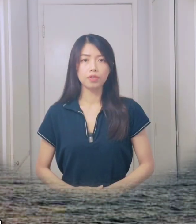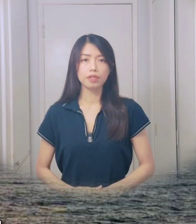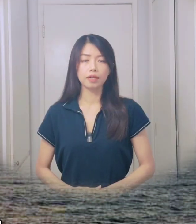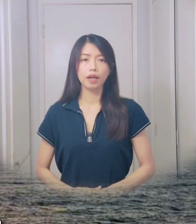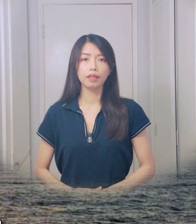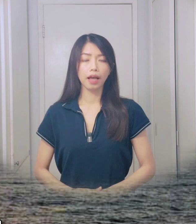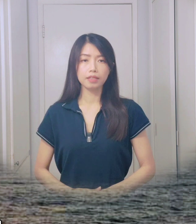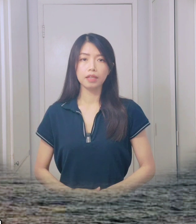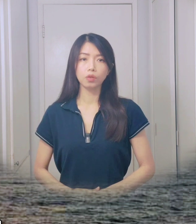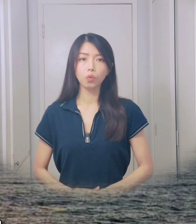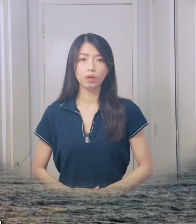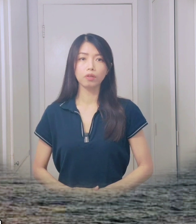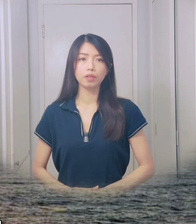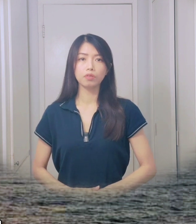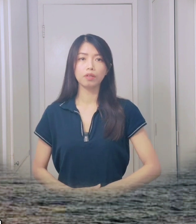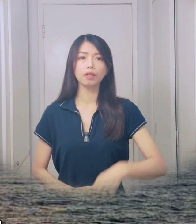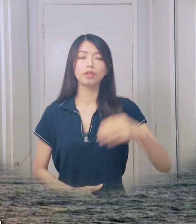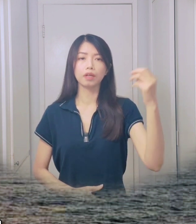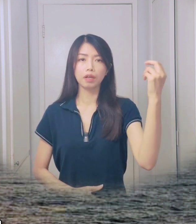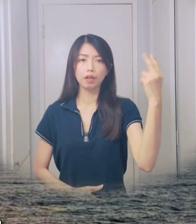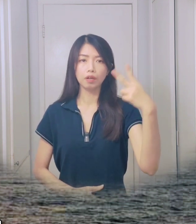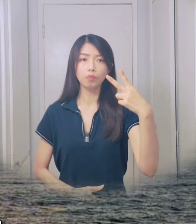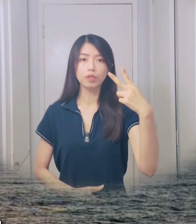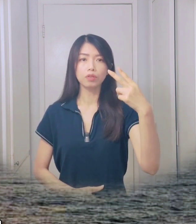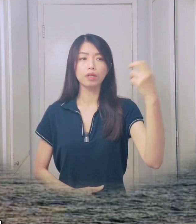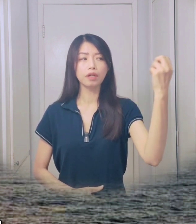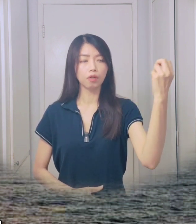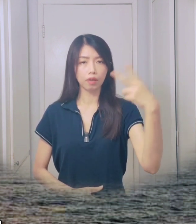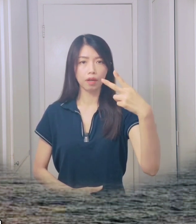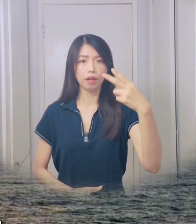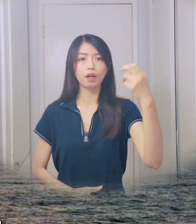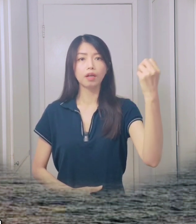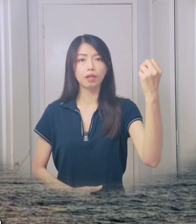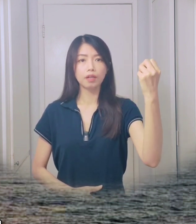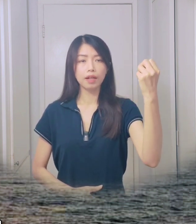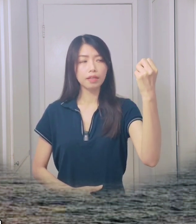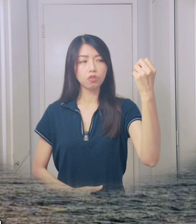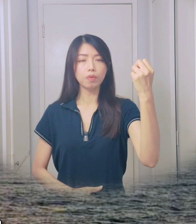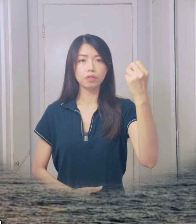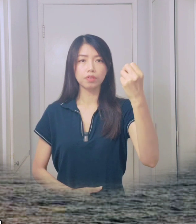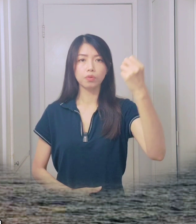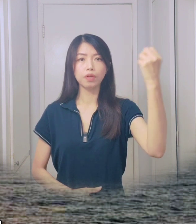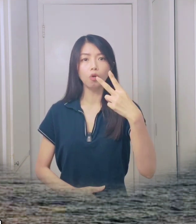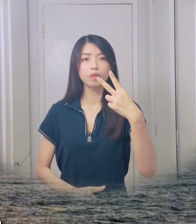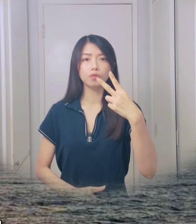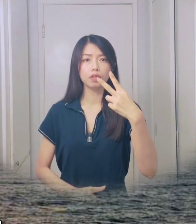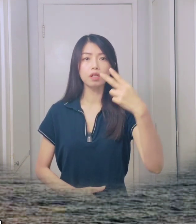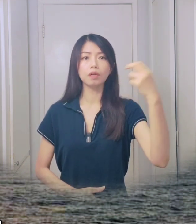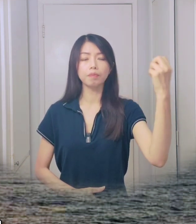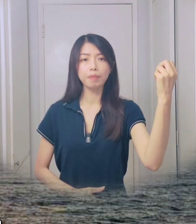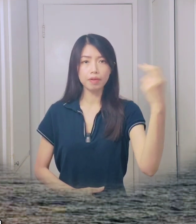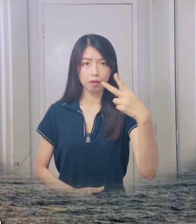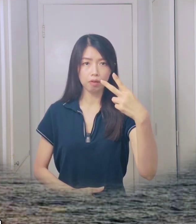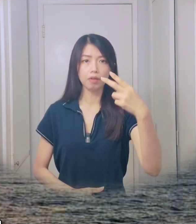나갈 수 있을까? 다시, 또 이런 데의 수어는 검지중지를 이렇게 살짝 주먹을 쥔 이 손을